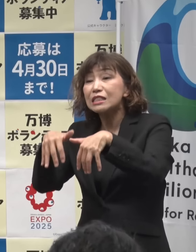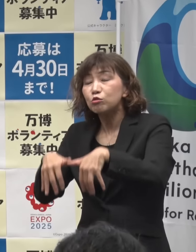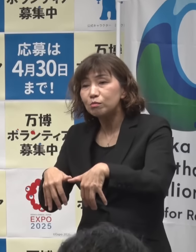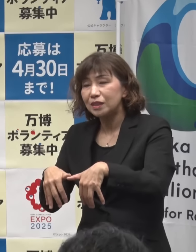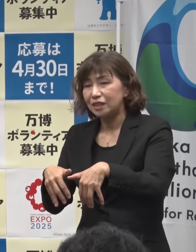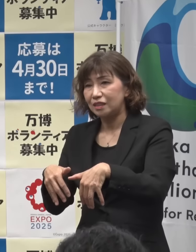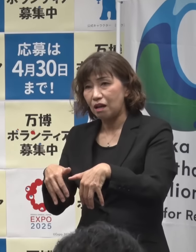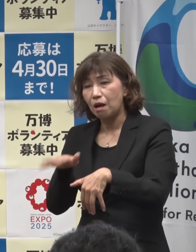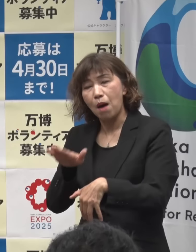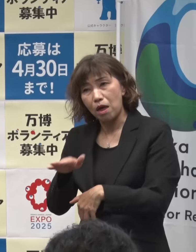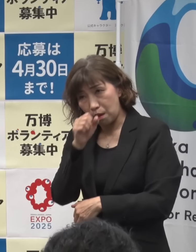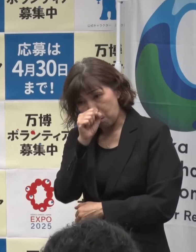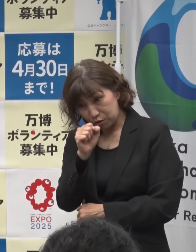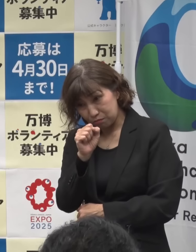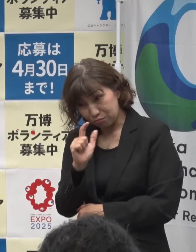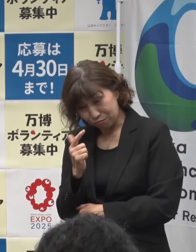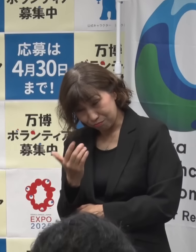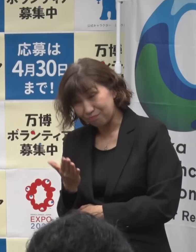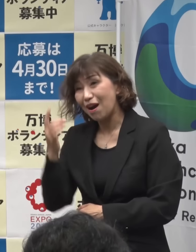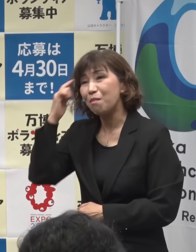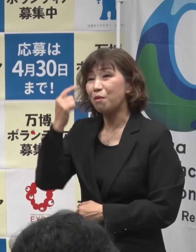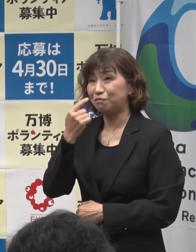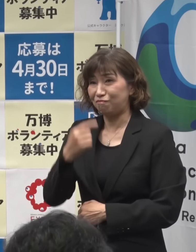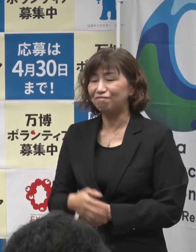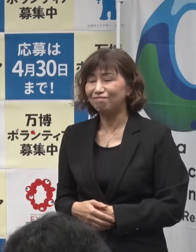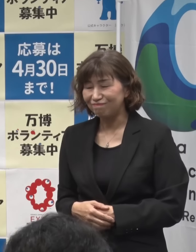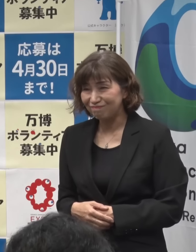思っています。なので